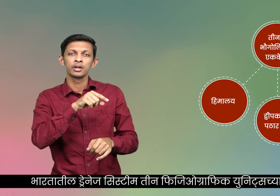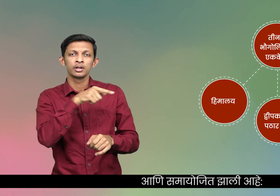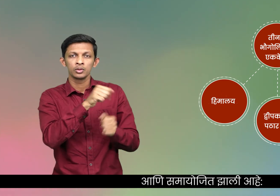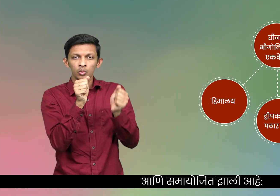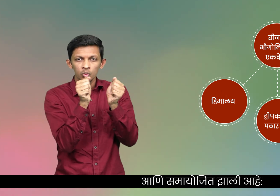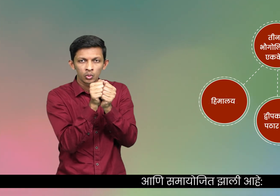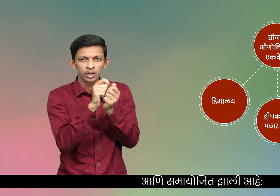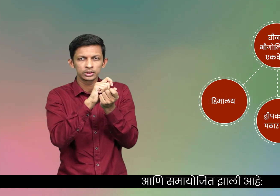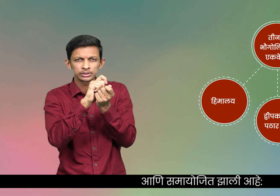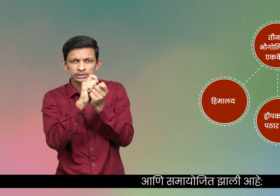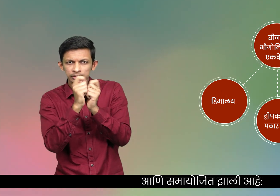आणि समायोजित झाली आहे.